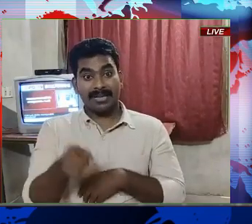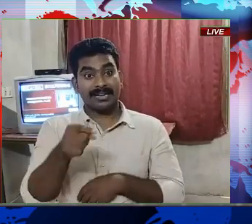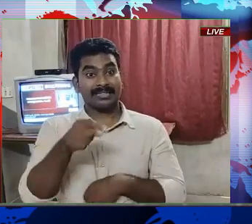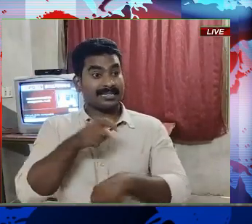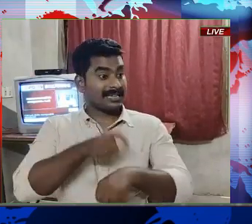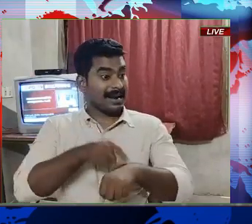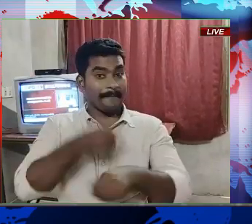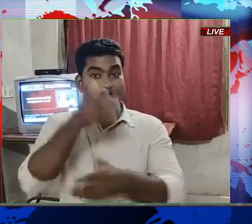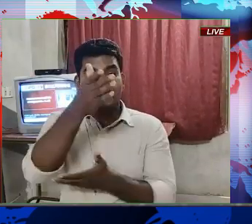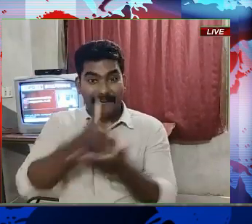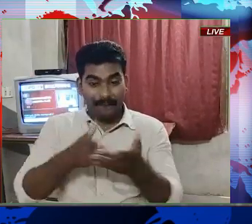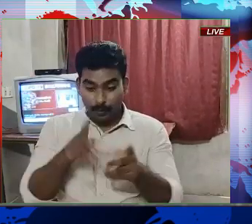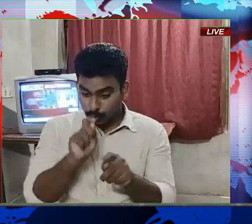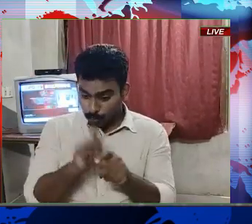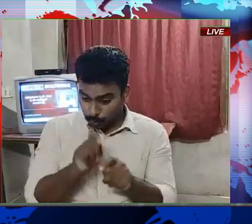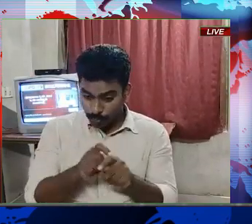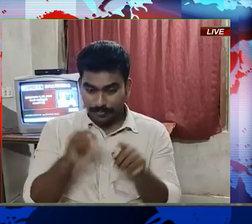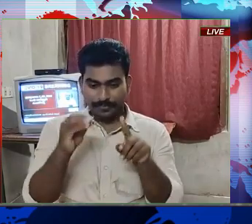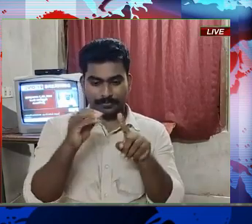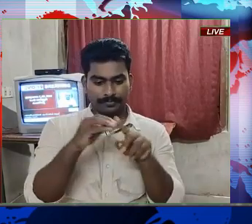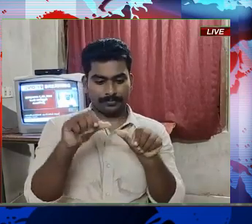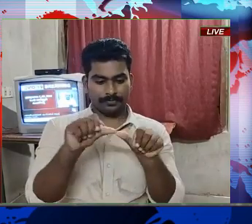പൊതുവെ ഇന്ന് പറയാനുള്ള കാര്യങ്ങൾ.